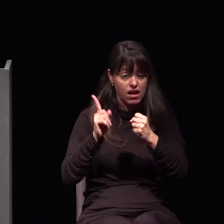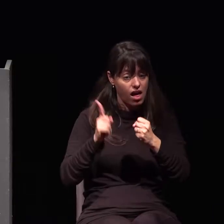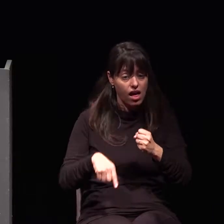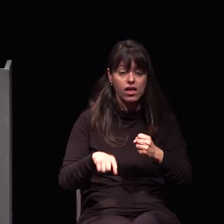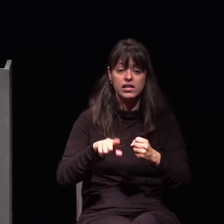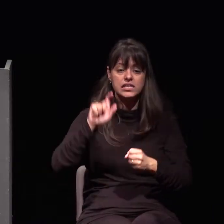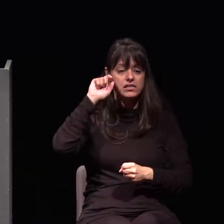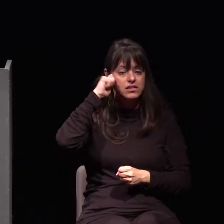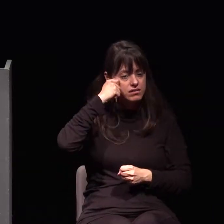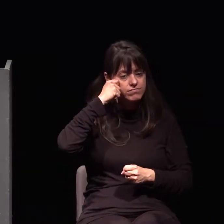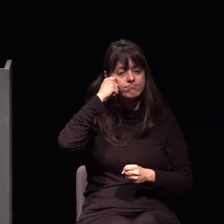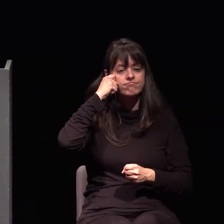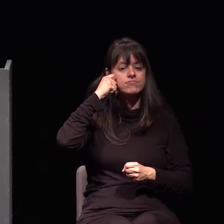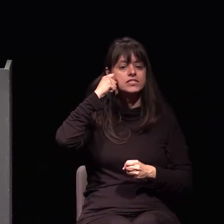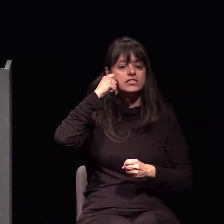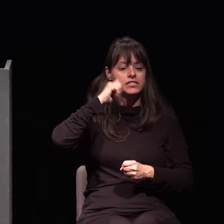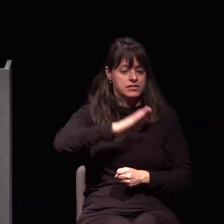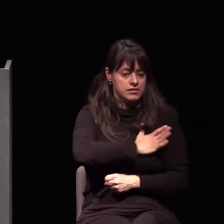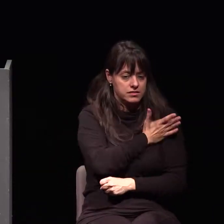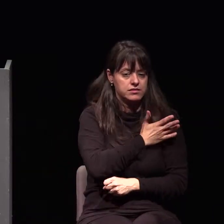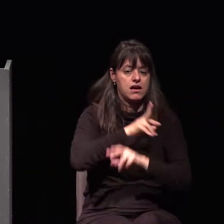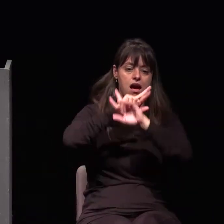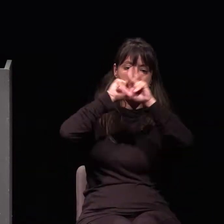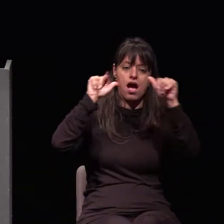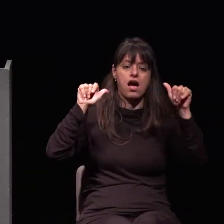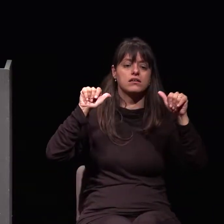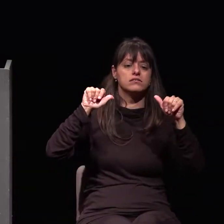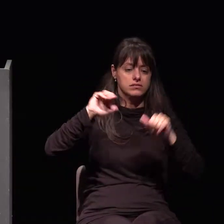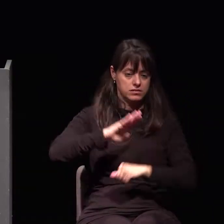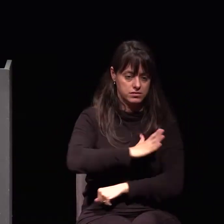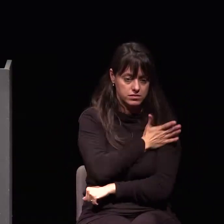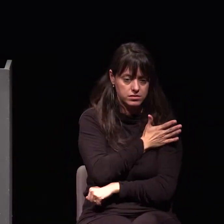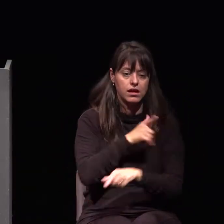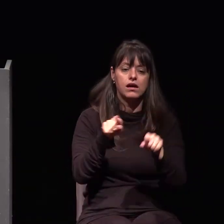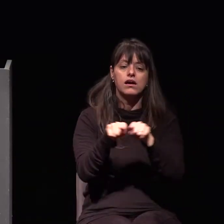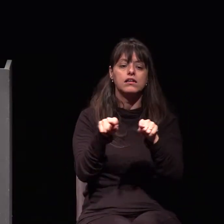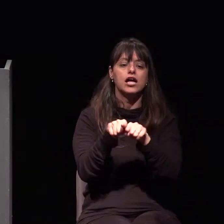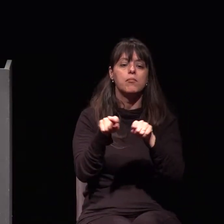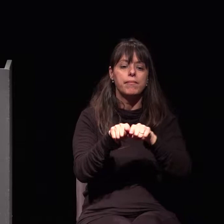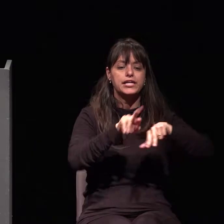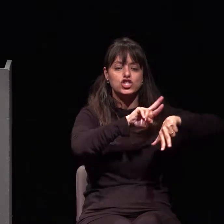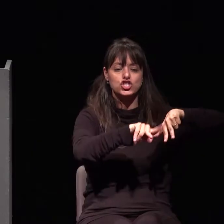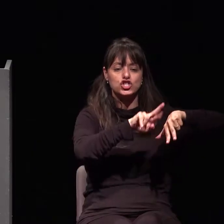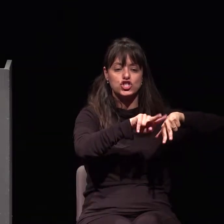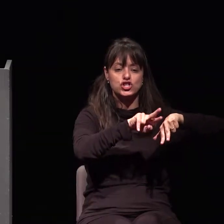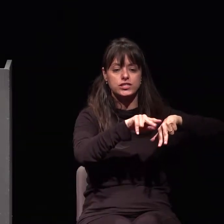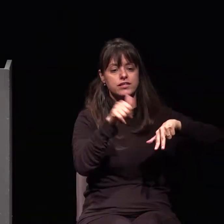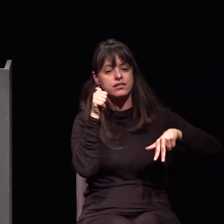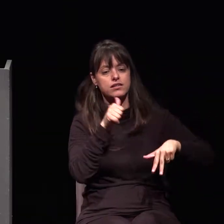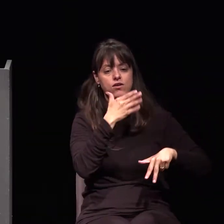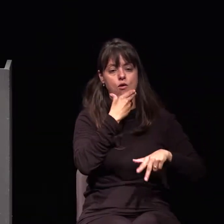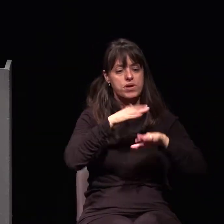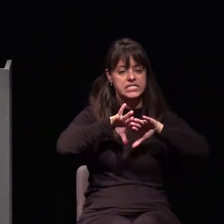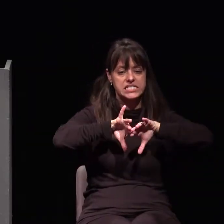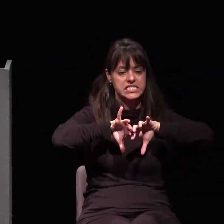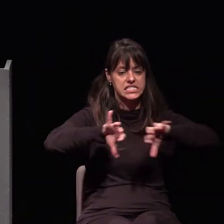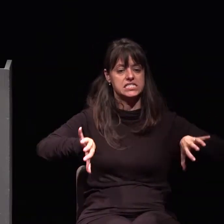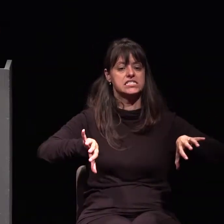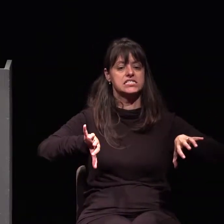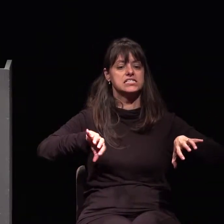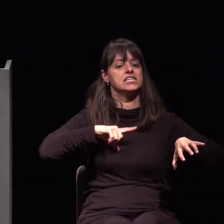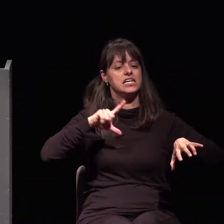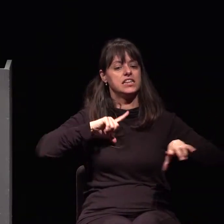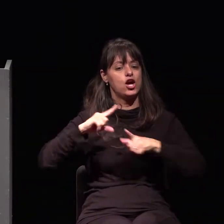racista, estruturalmente sexista, né? A história do Brasil é uma história de sexismo, uma história de